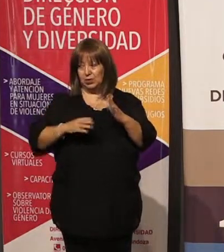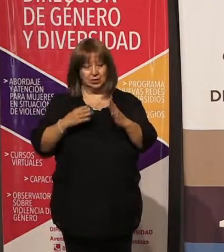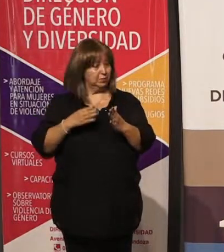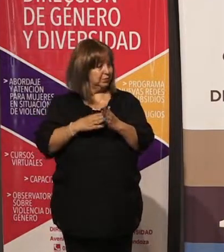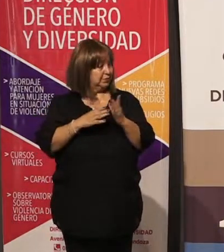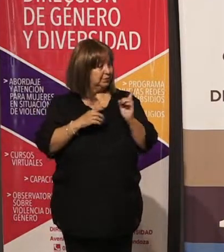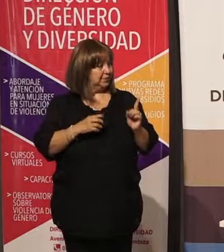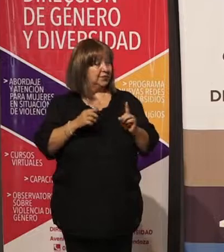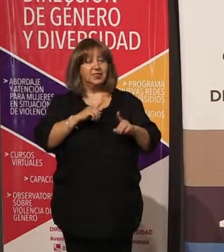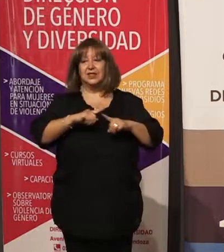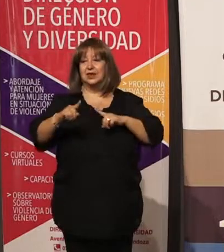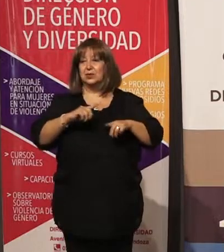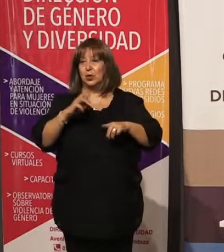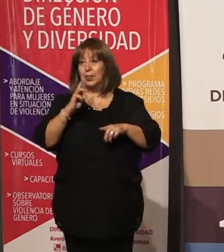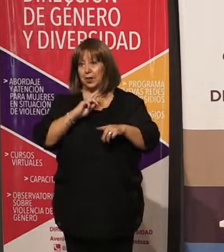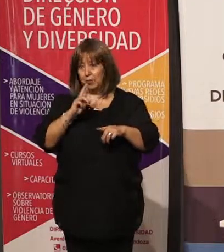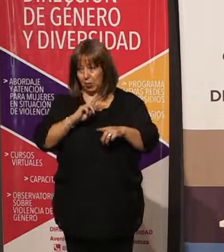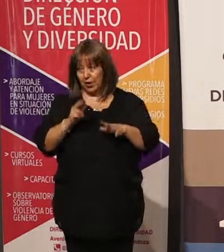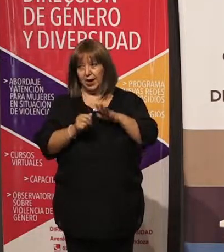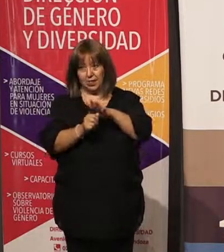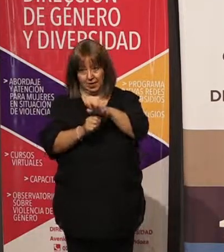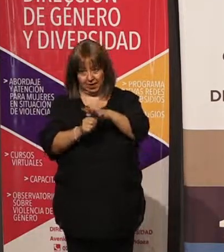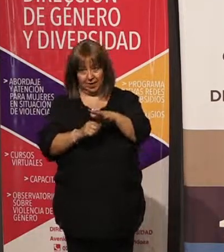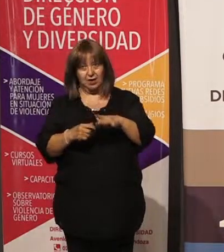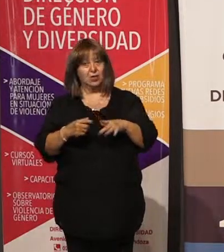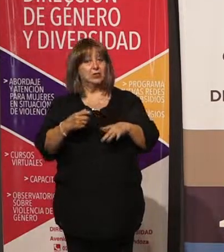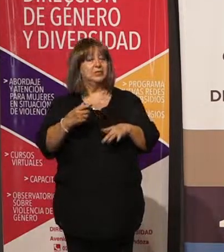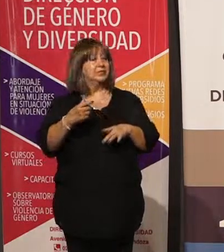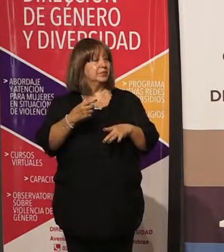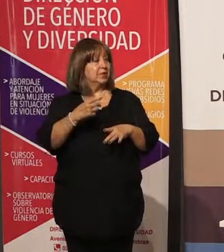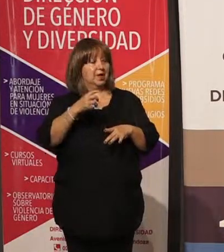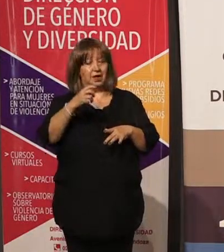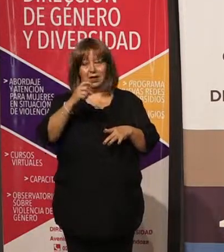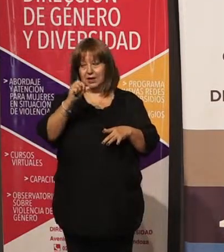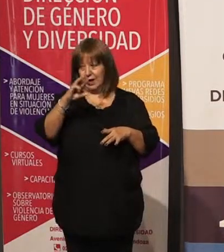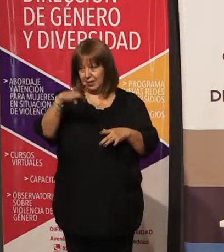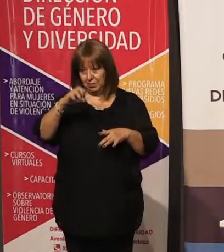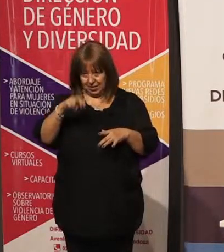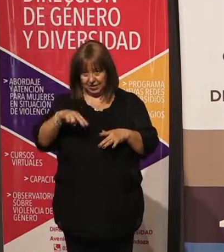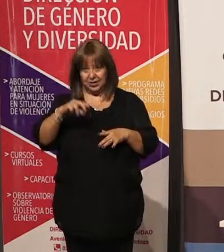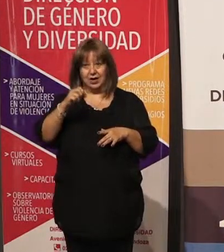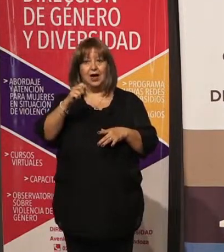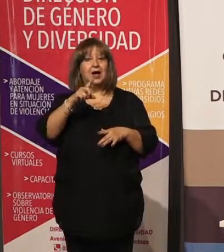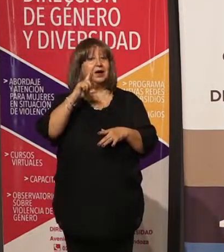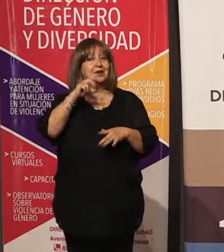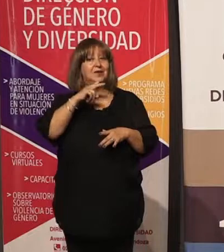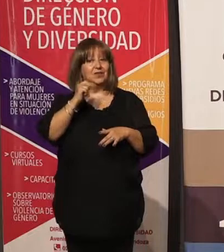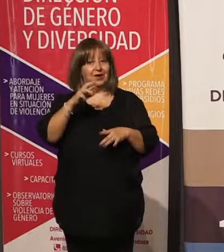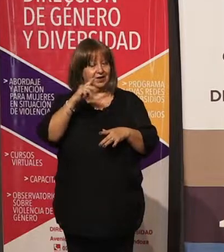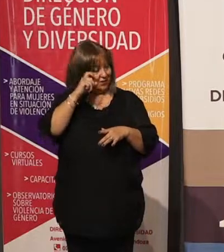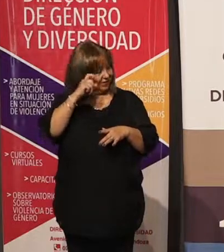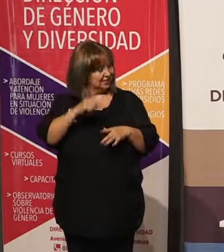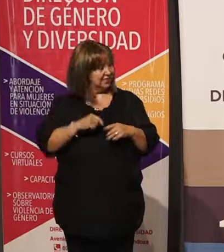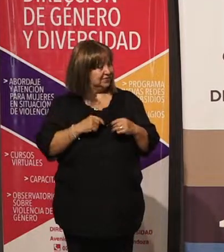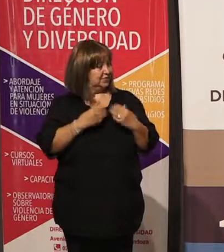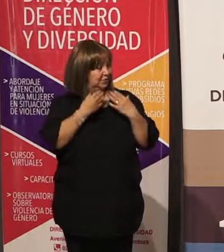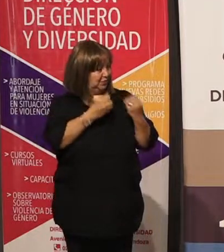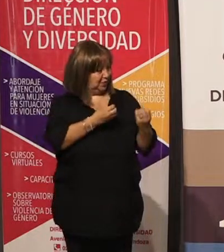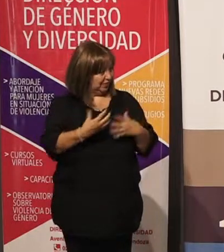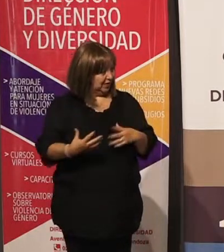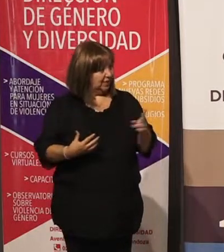de la Dirección de Mujer, Género y Diversidad, doctora Carmen María Arguibay, bienvenida Emiliana a estas